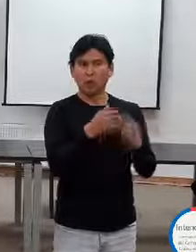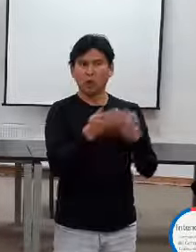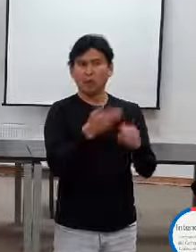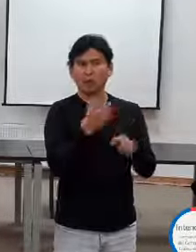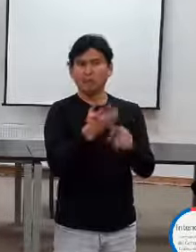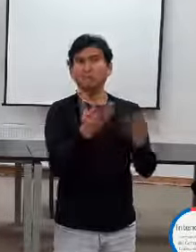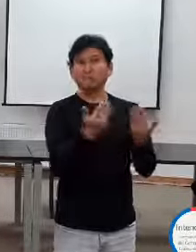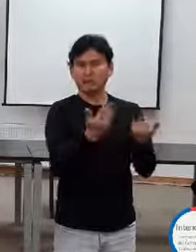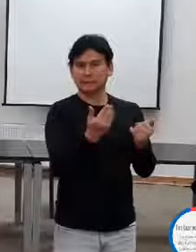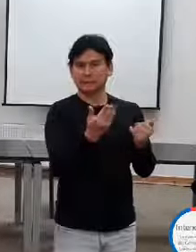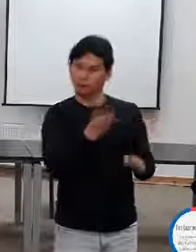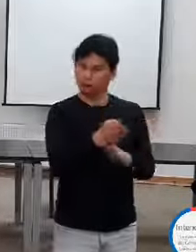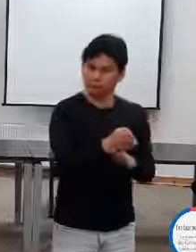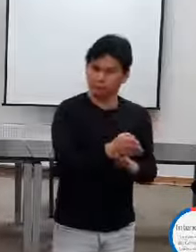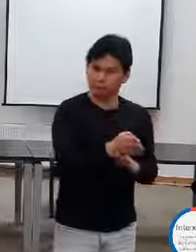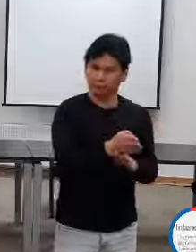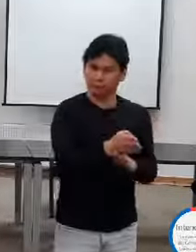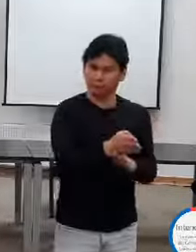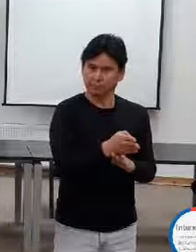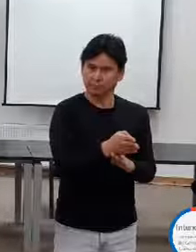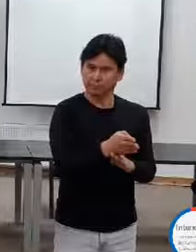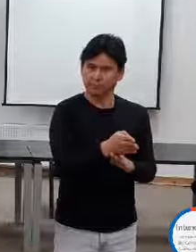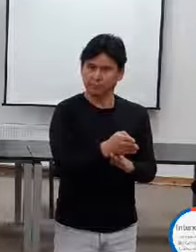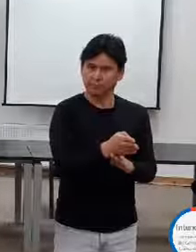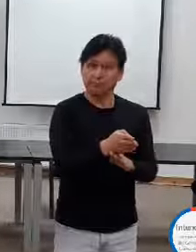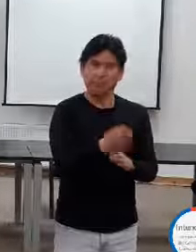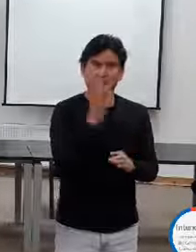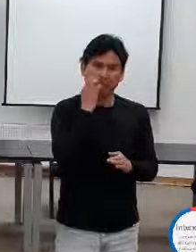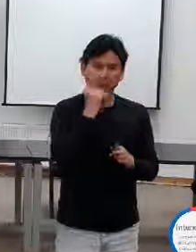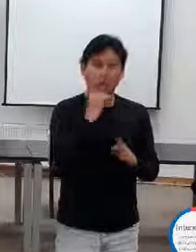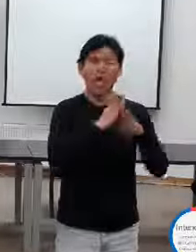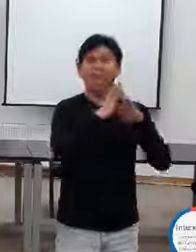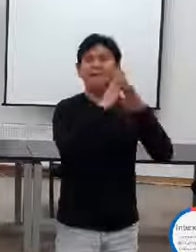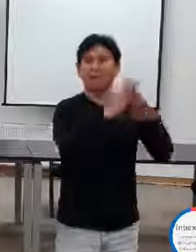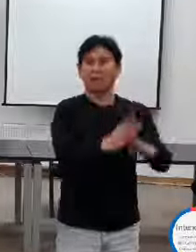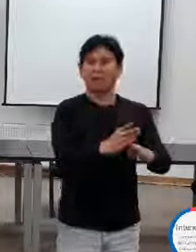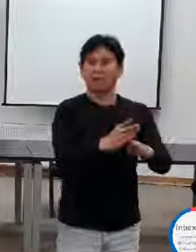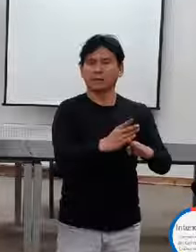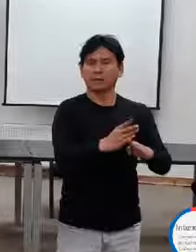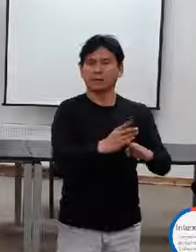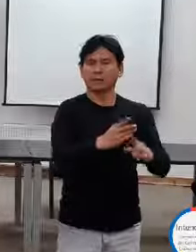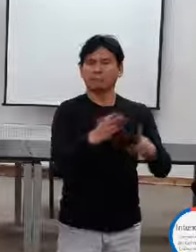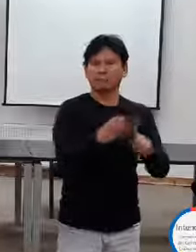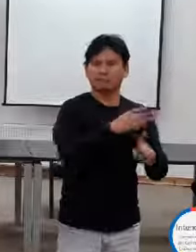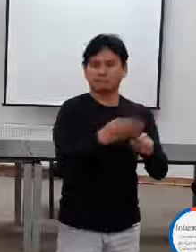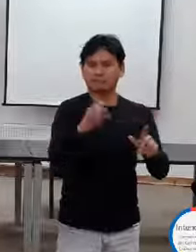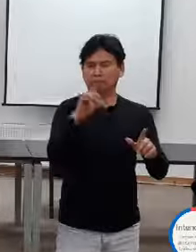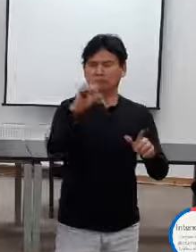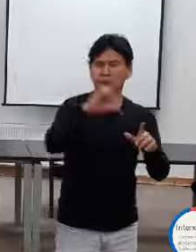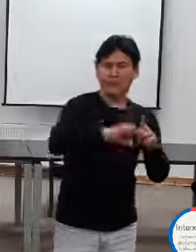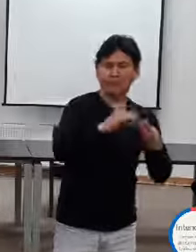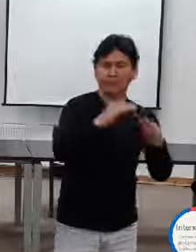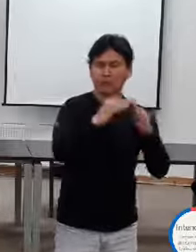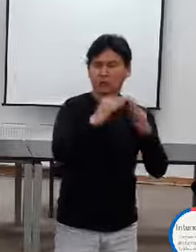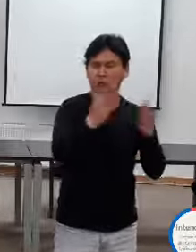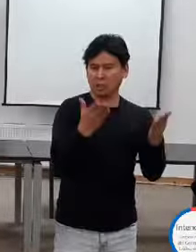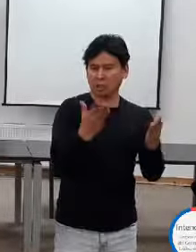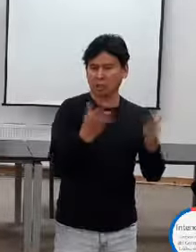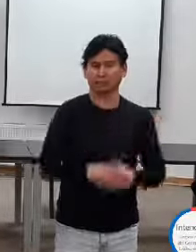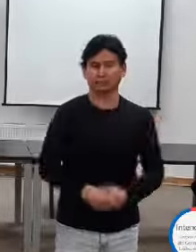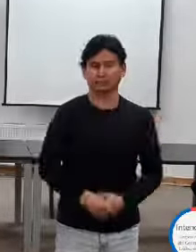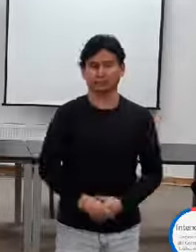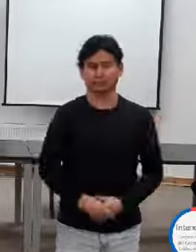se requiera la intervención oportuna de la institución para evitar la agresión que pueda existir dentro del núcleo